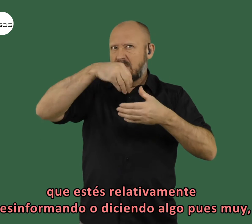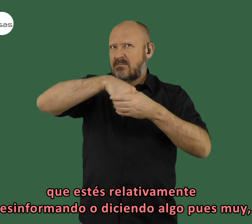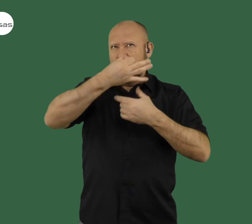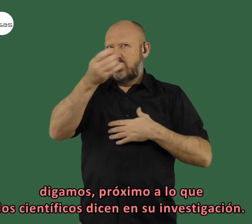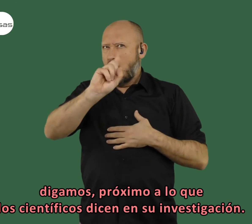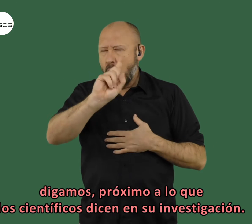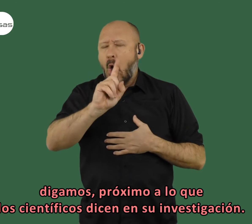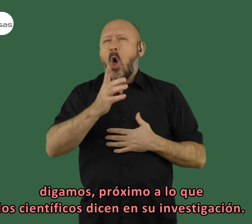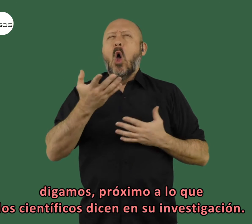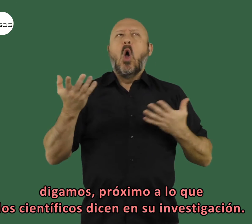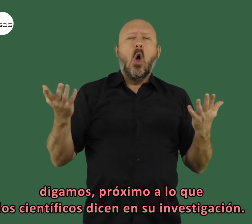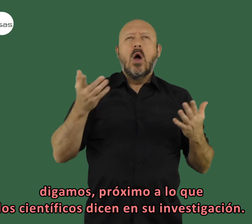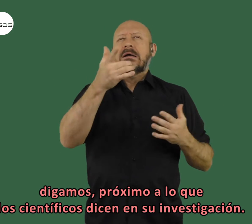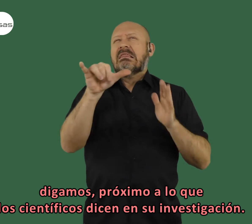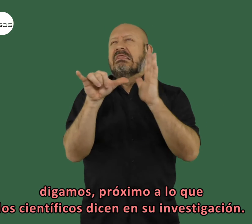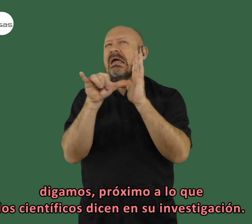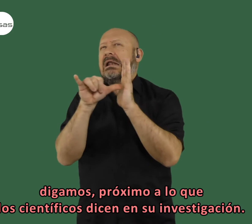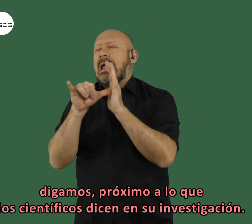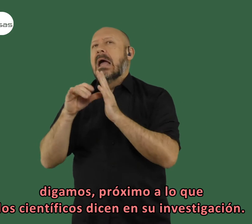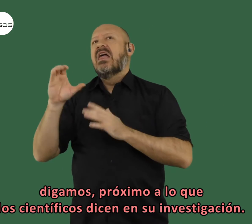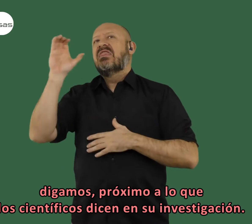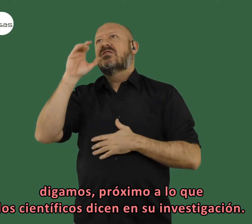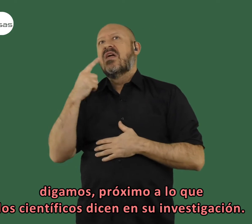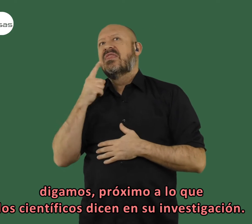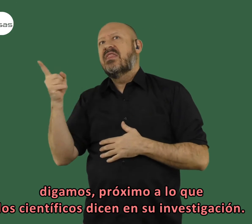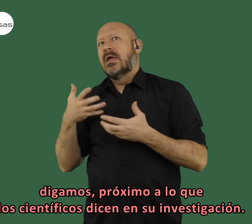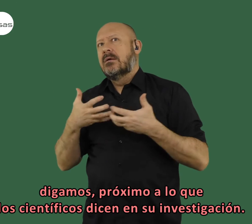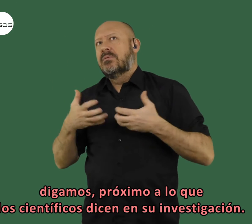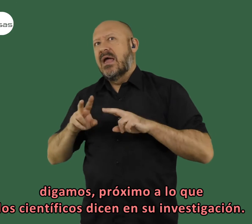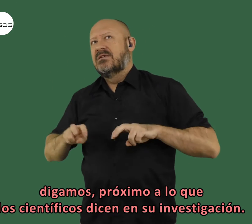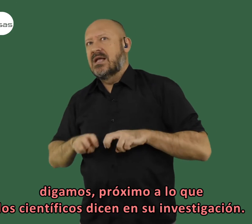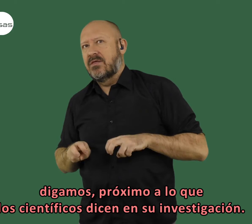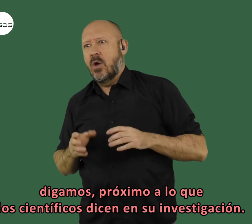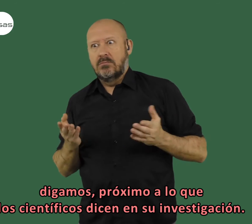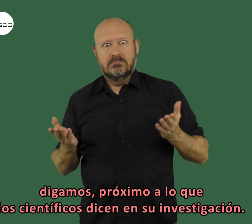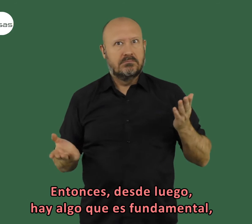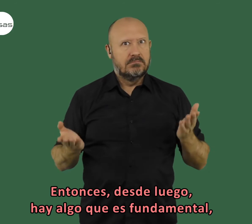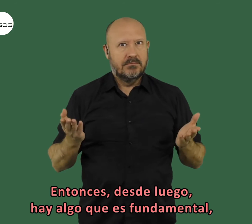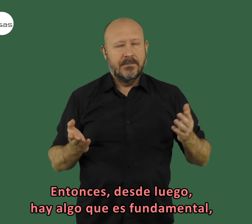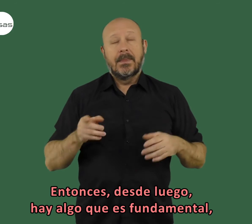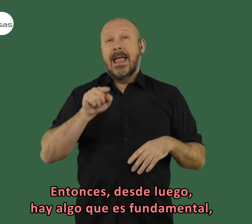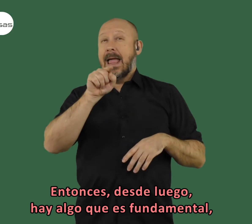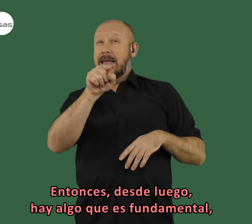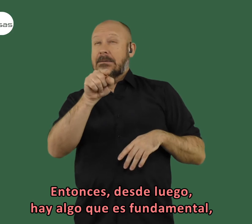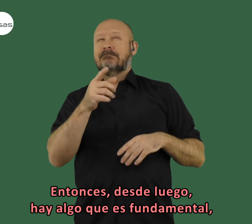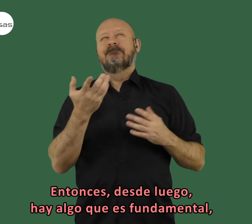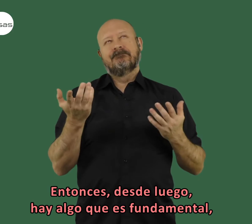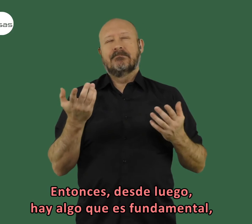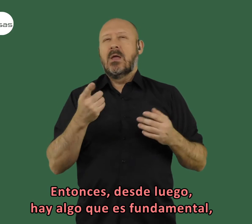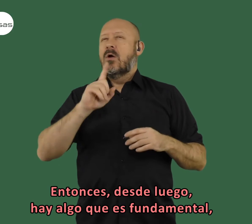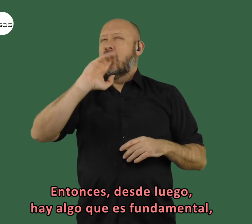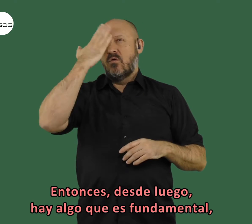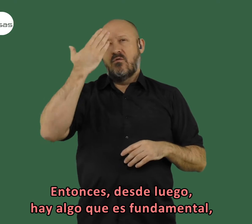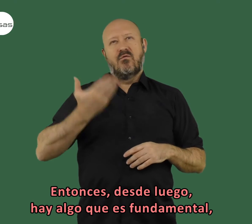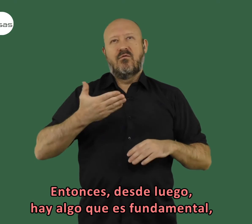diciendo algo pues muy, digamos, próximo a lo que los científicos dicen en su investigación. Entonces, ahí desde luego hay